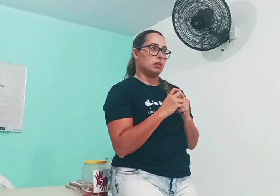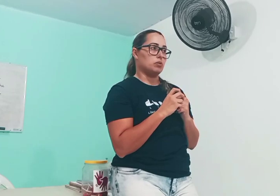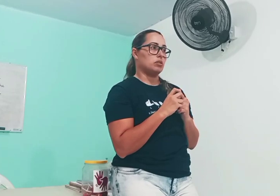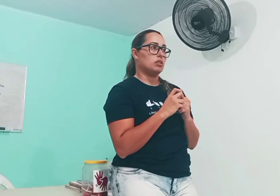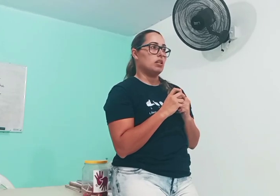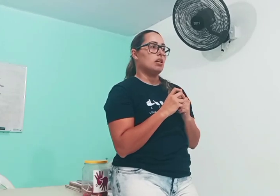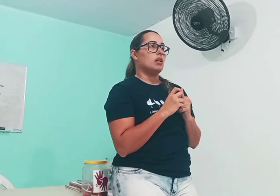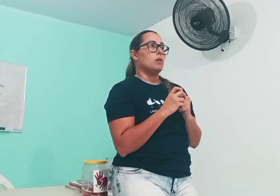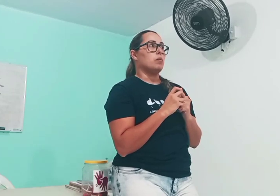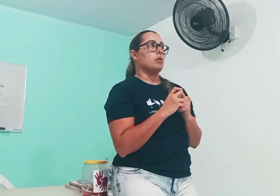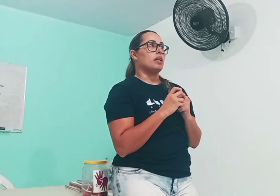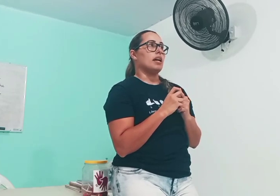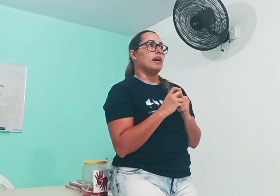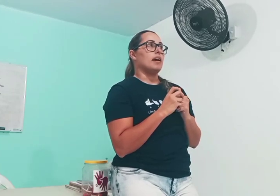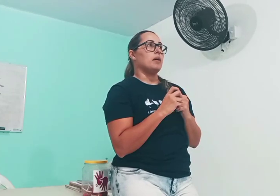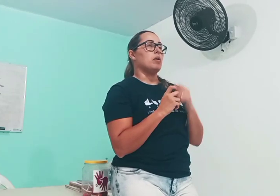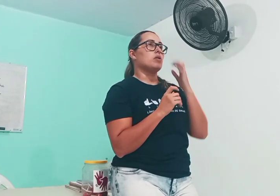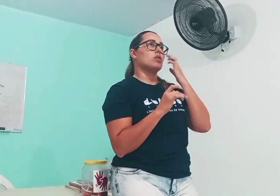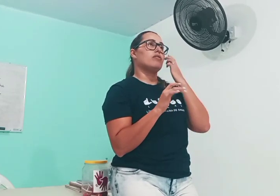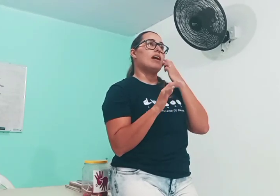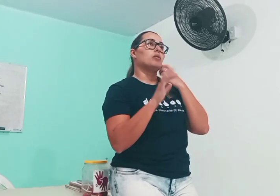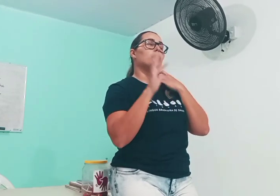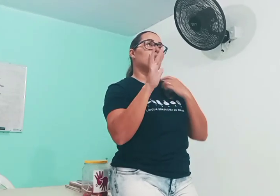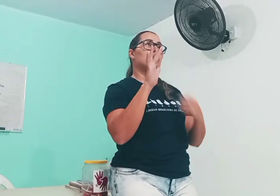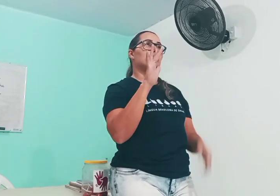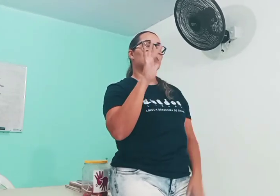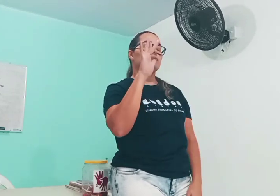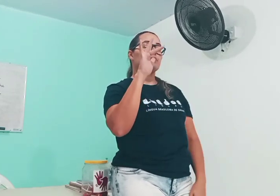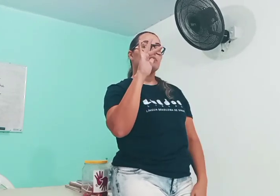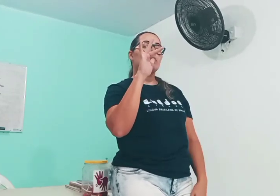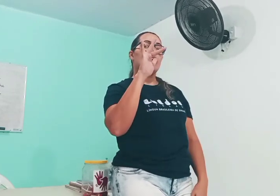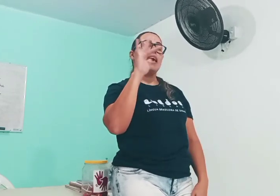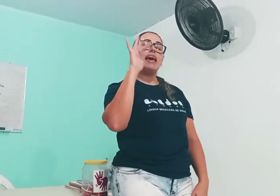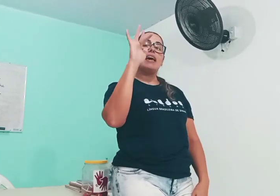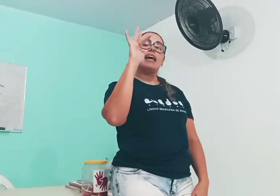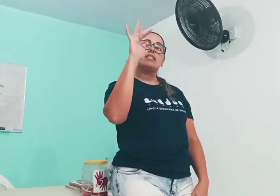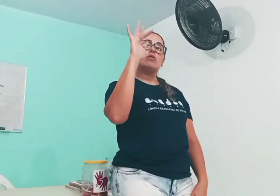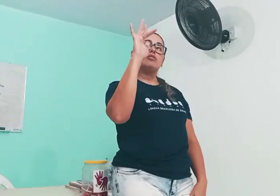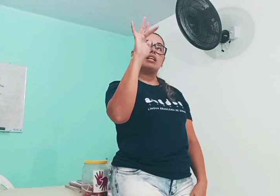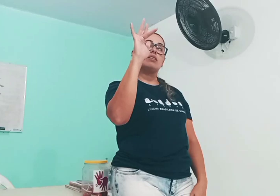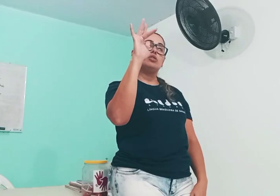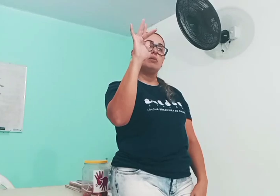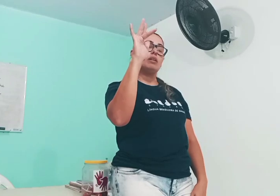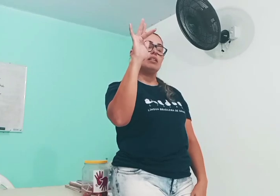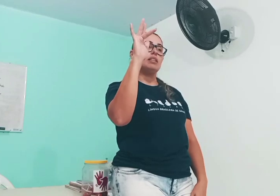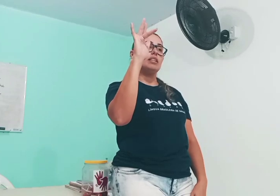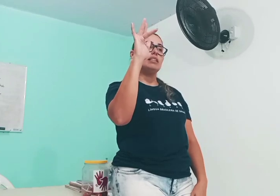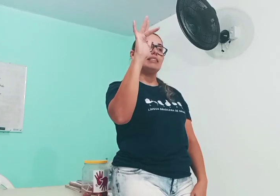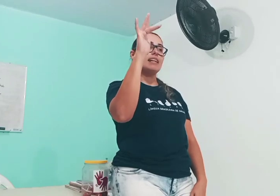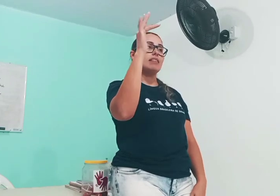parâmetros. Porque uma coisa que eu falo muito é essa configuração de mão aqui na